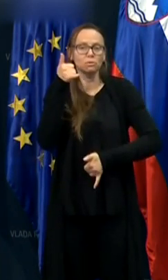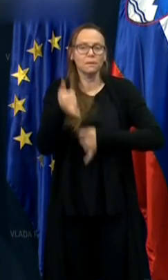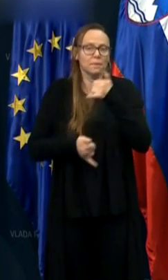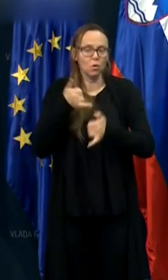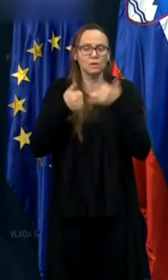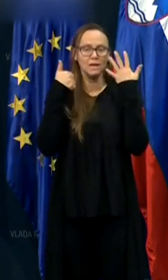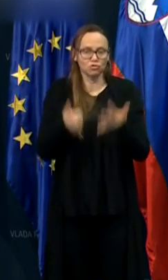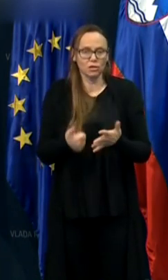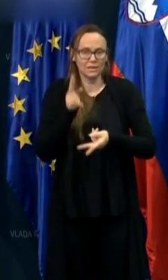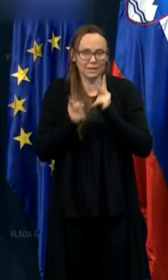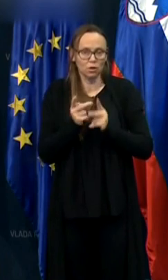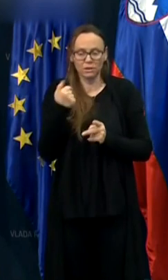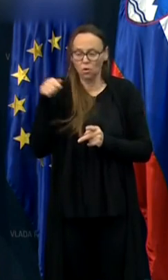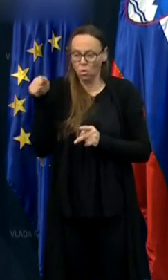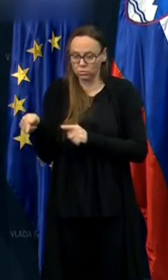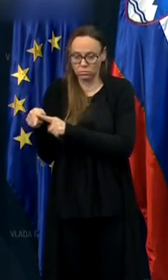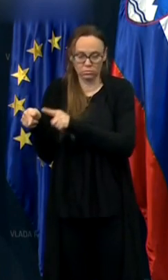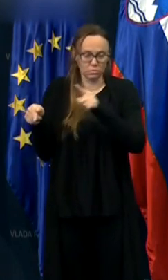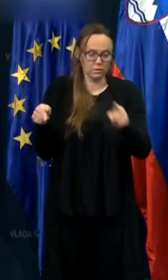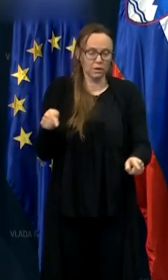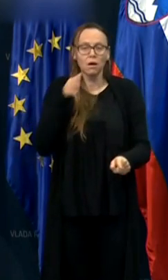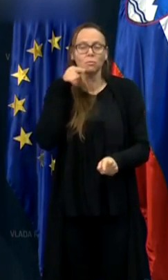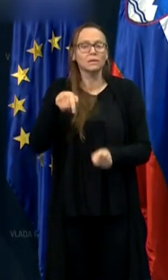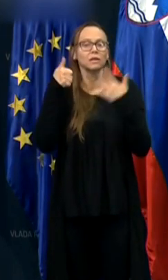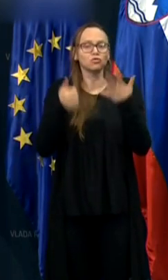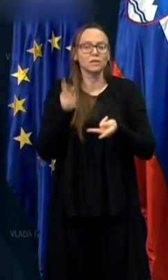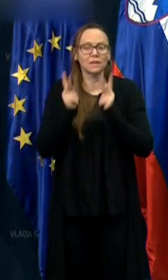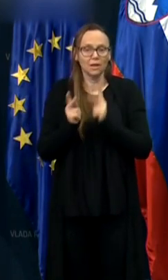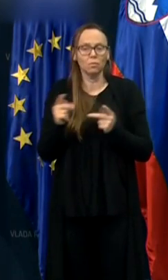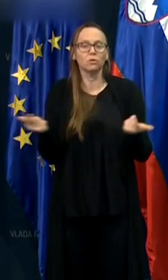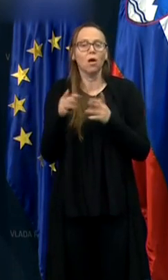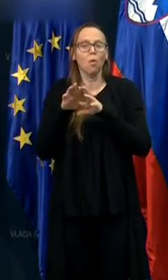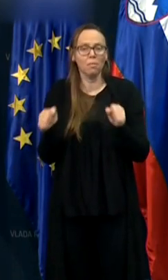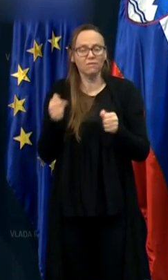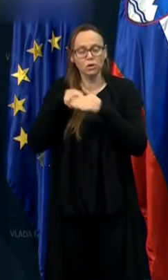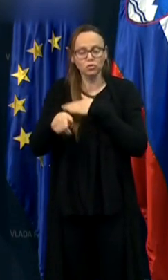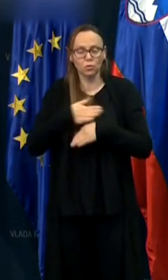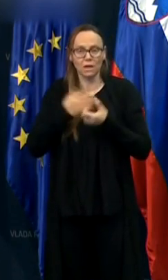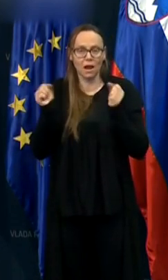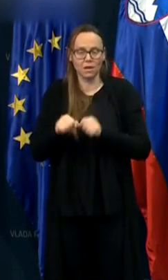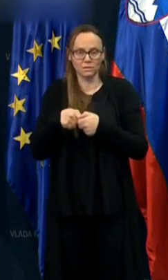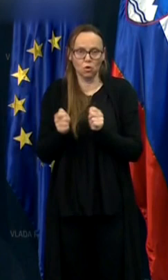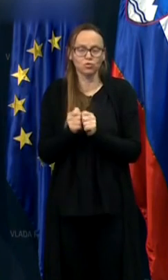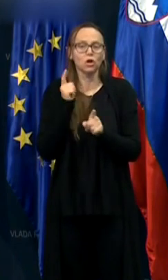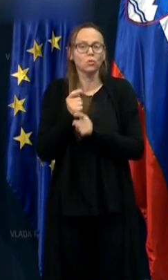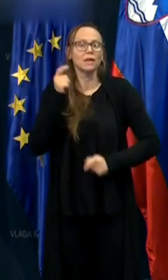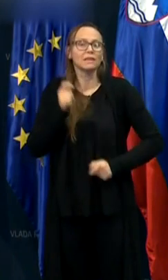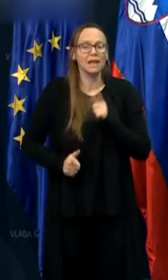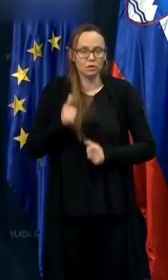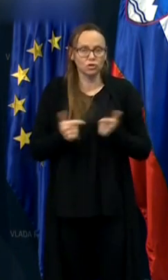prekolesarili 60 km od točke A do točke B, boste teh 60 km opravili znotraj lastne občine. Tudi tečete